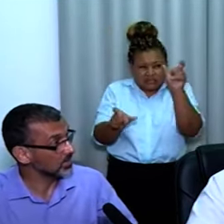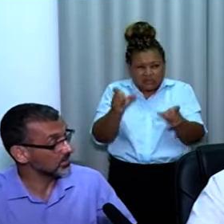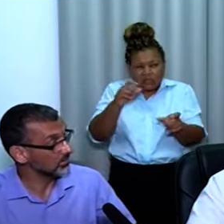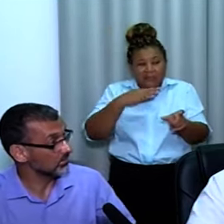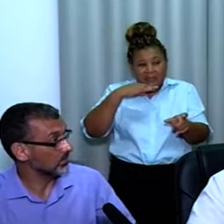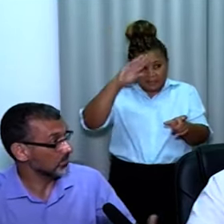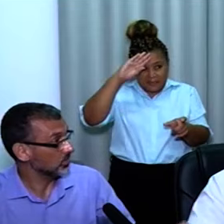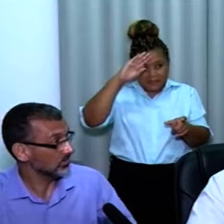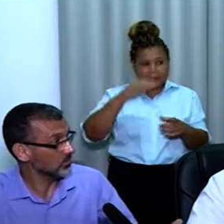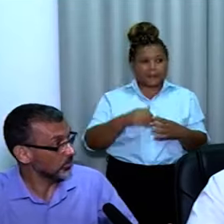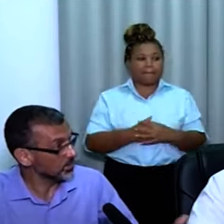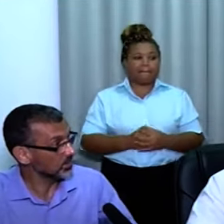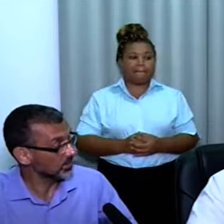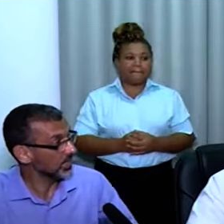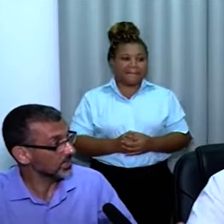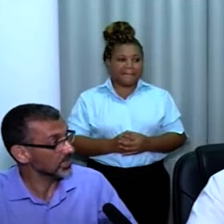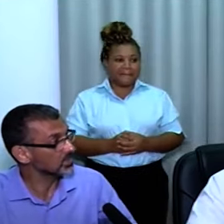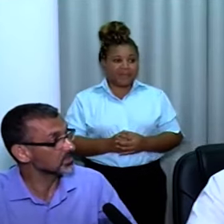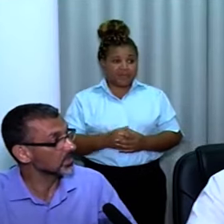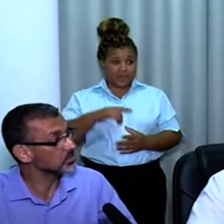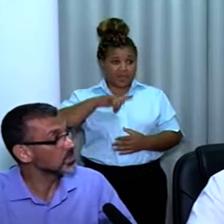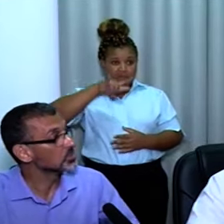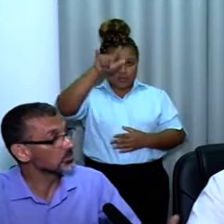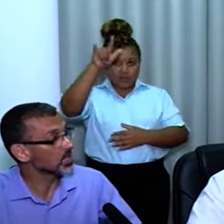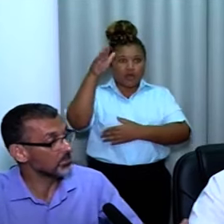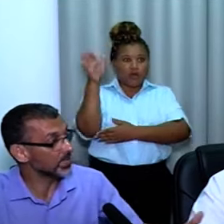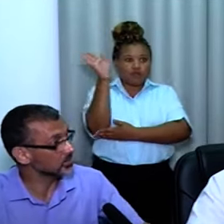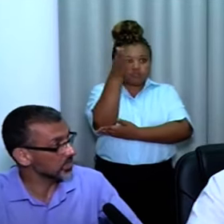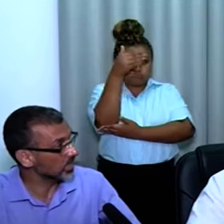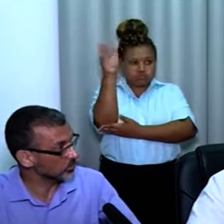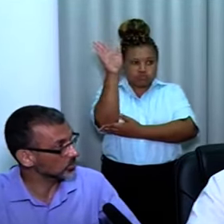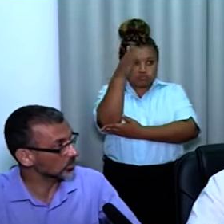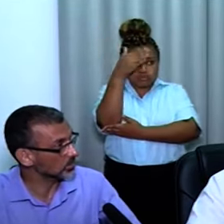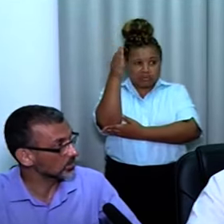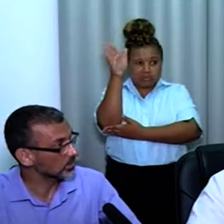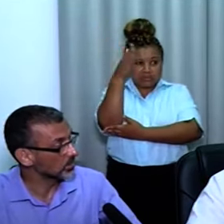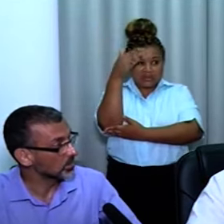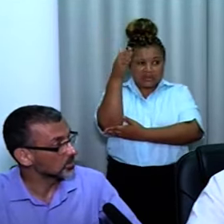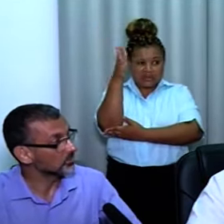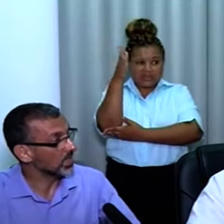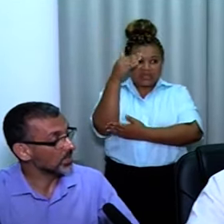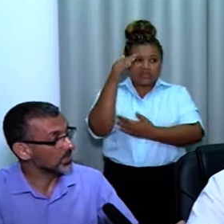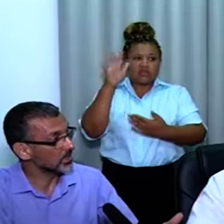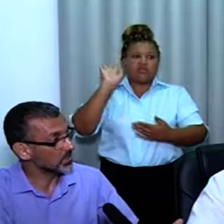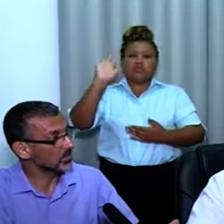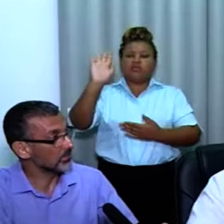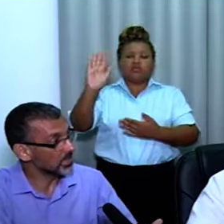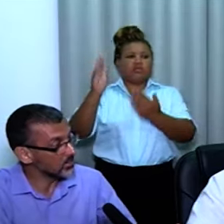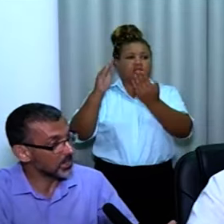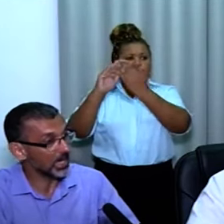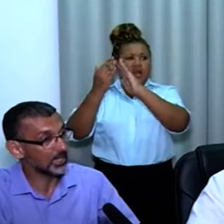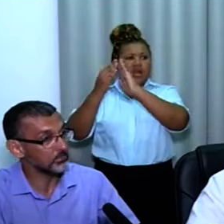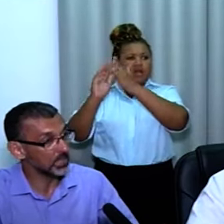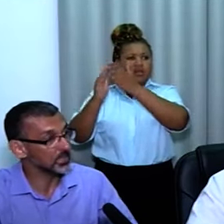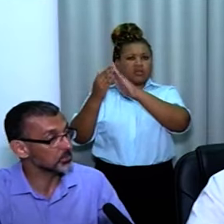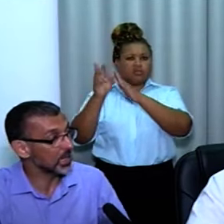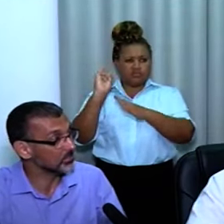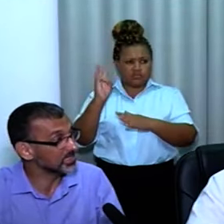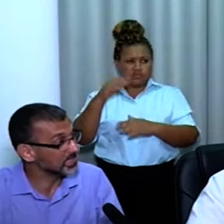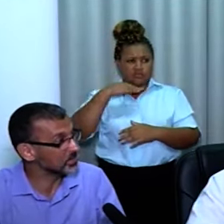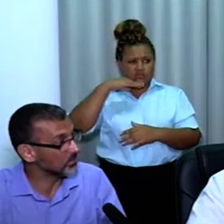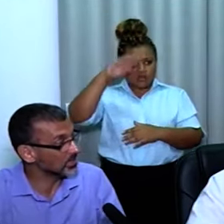pays, même avec modern healthcare systems, ça peut être managé dans la cause. Ça peut, dans la plupart des pays,